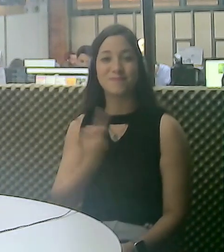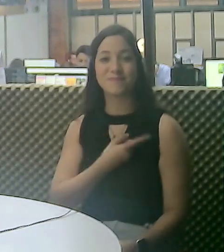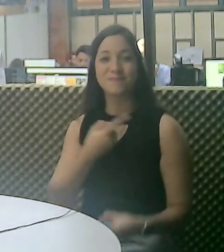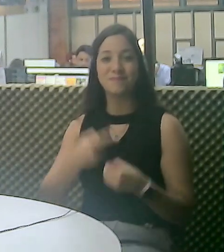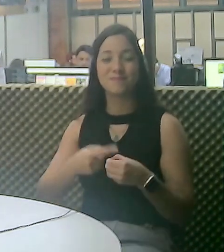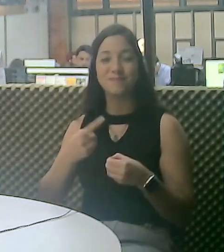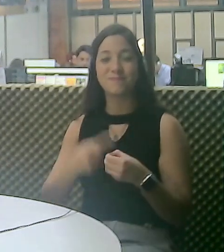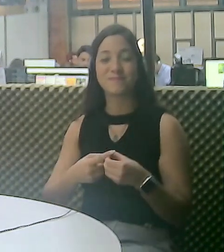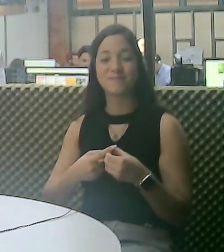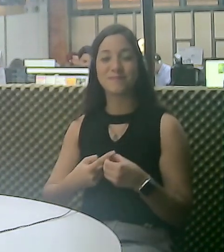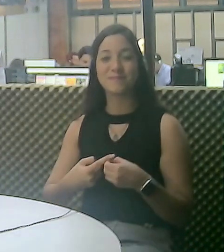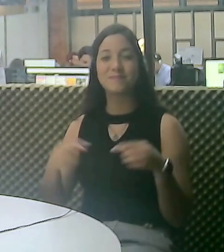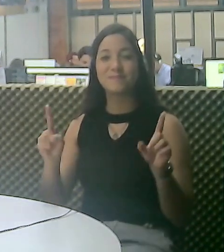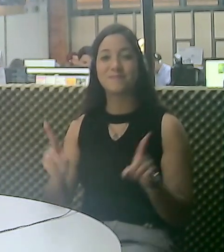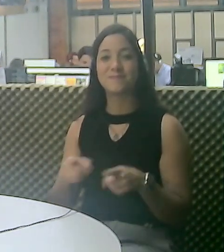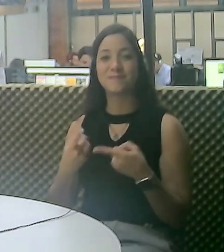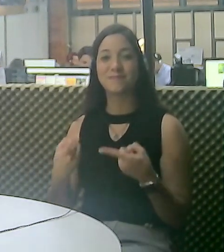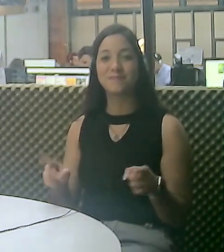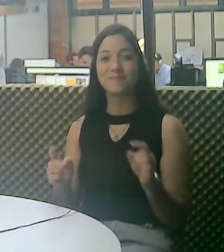Rádio Nossa Cidade.